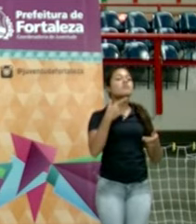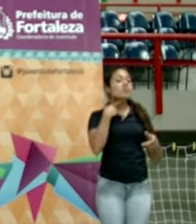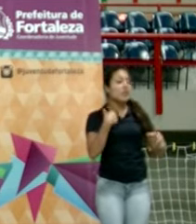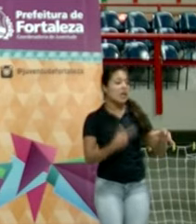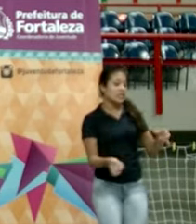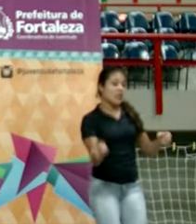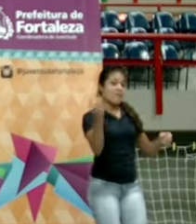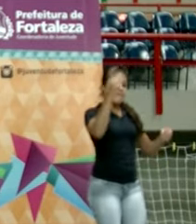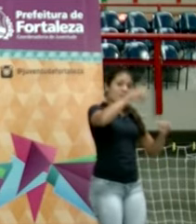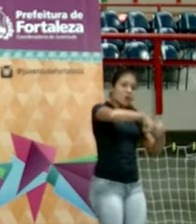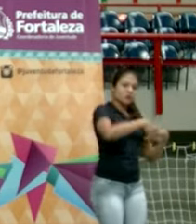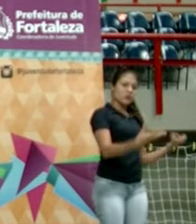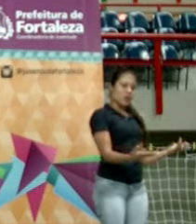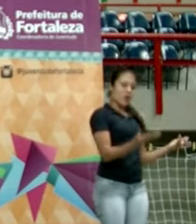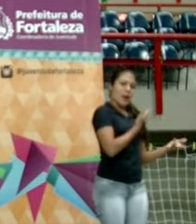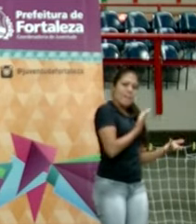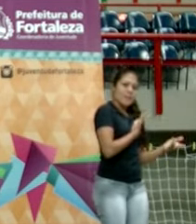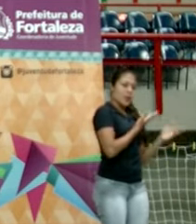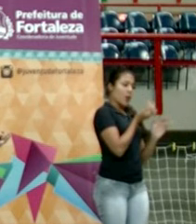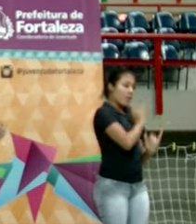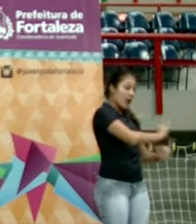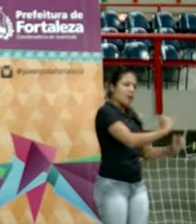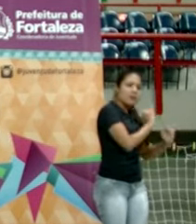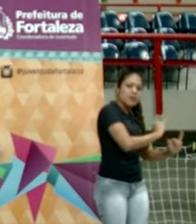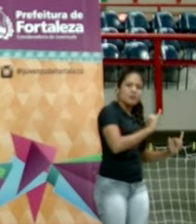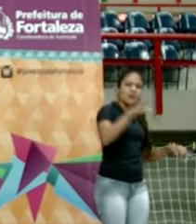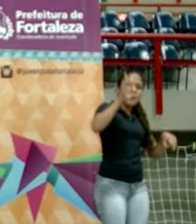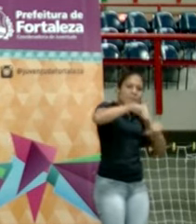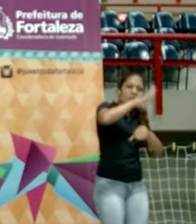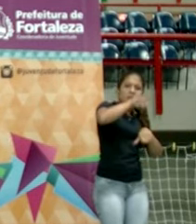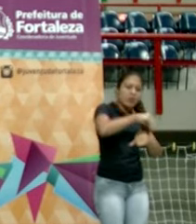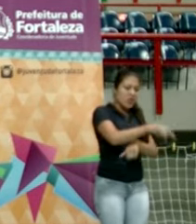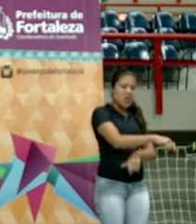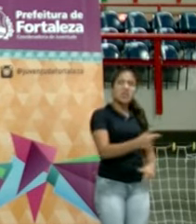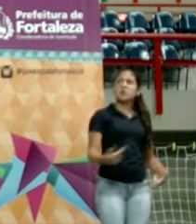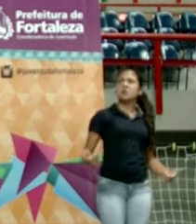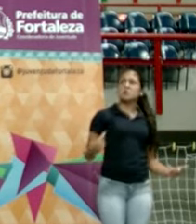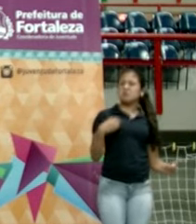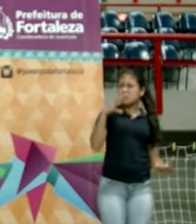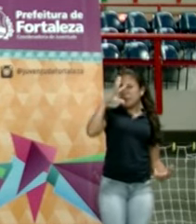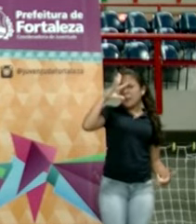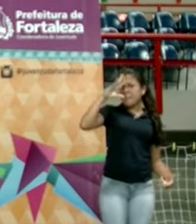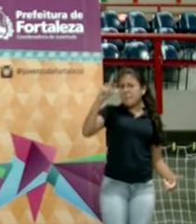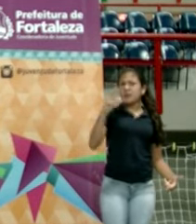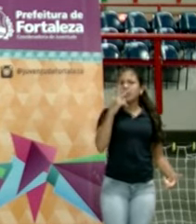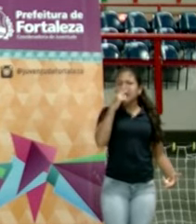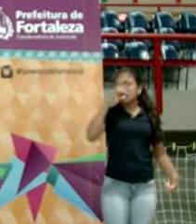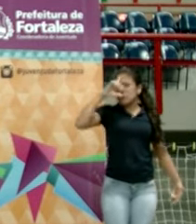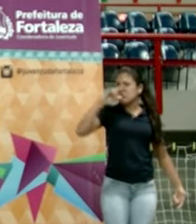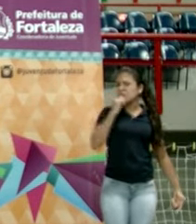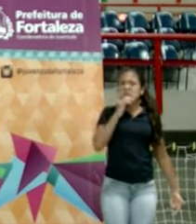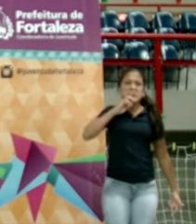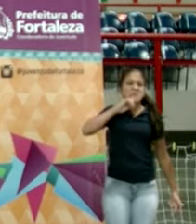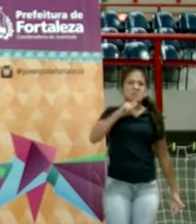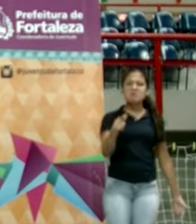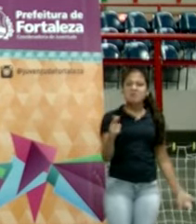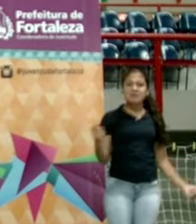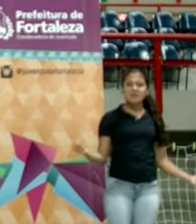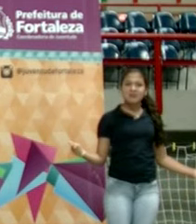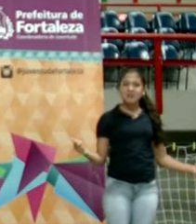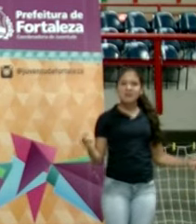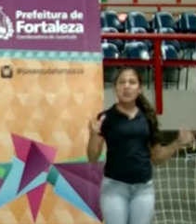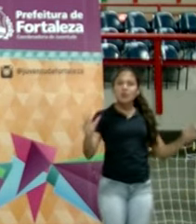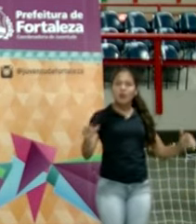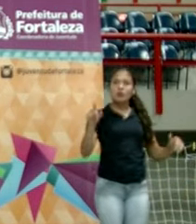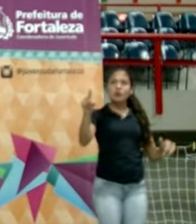amigos e contar tudo o que você viu, eles não vão te reconhecer. Porque tu vai estar lá longe, tu vai ser mais